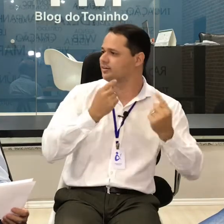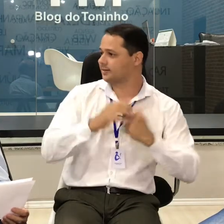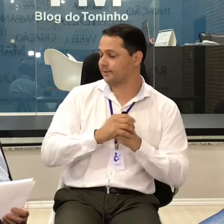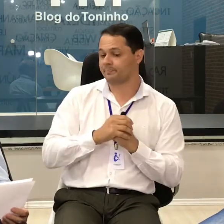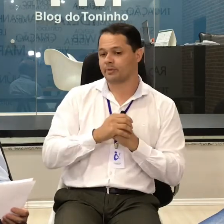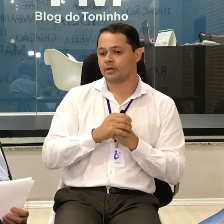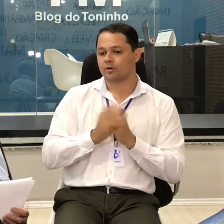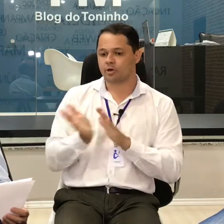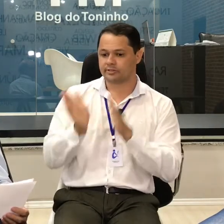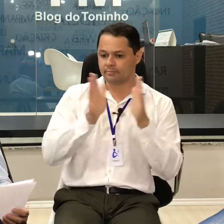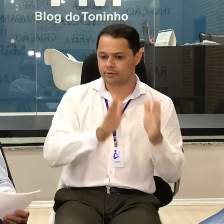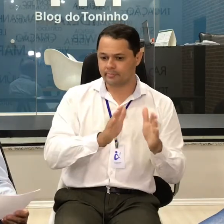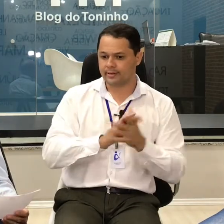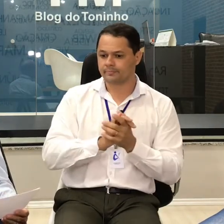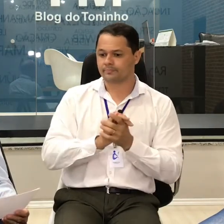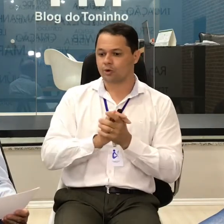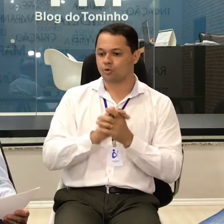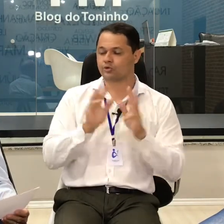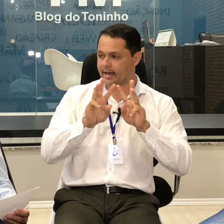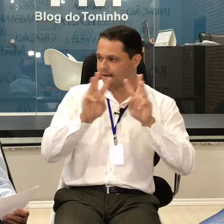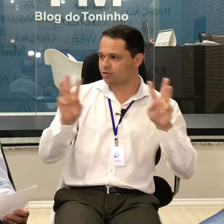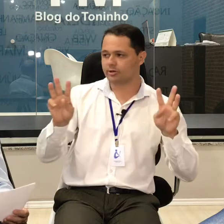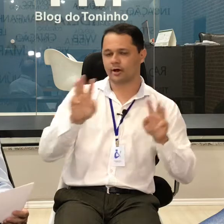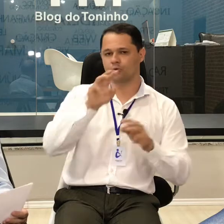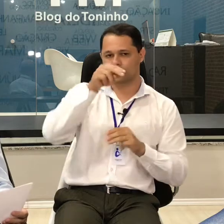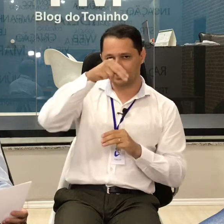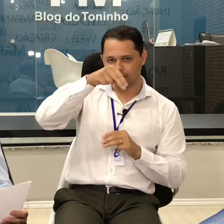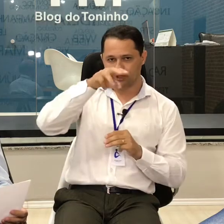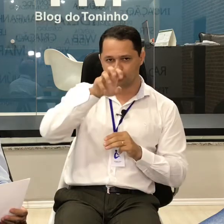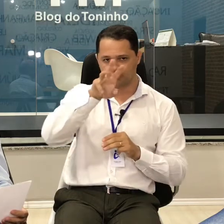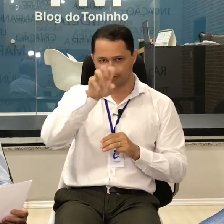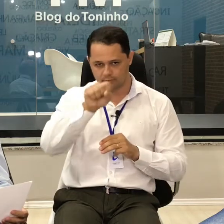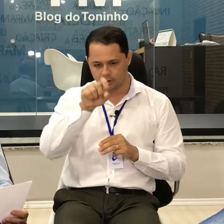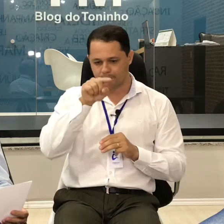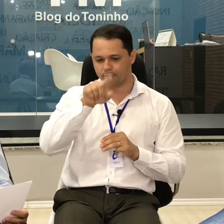conversar. Nós temos também o site, que é o